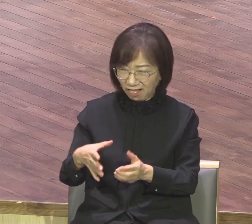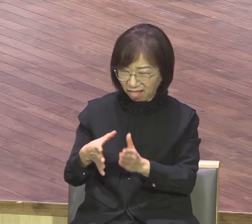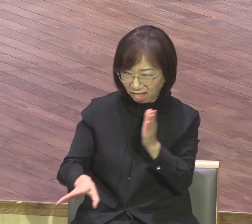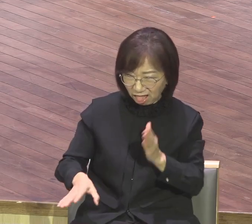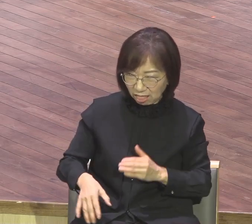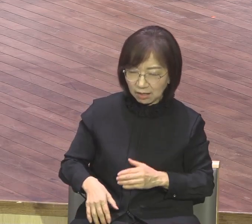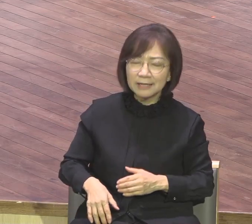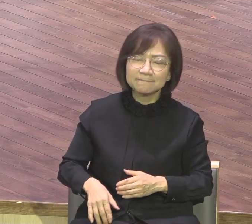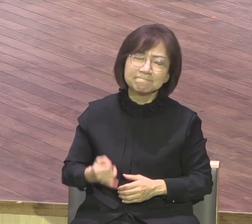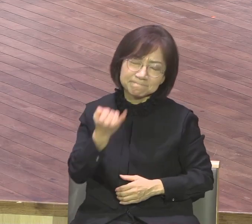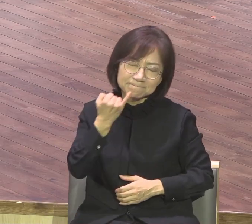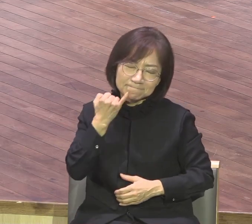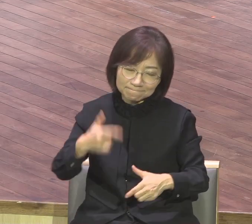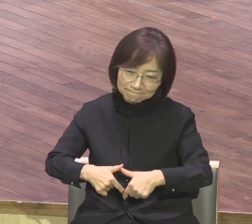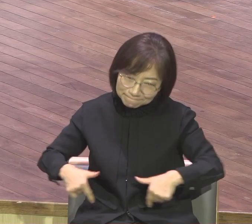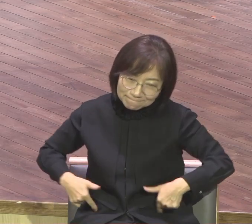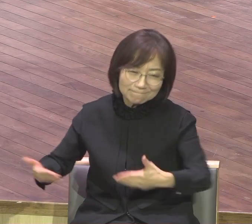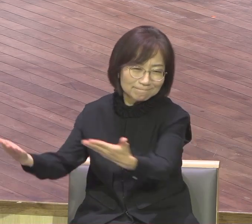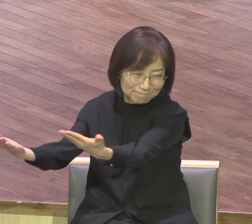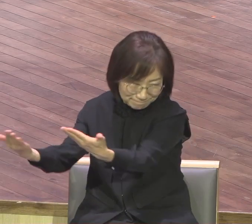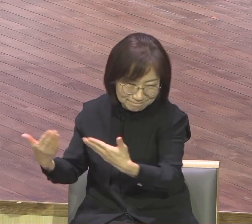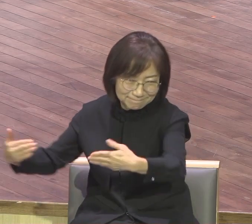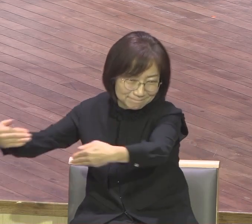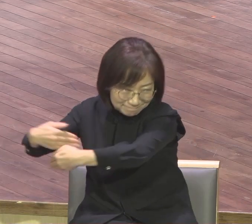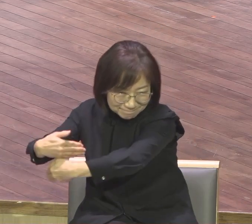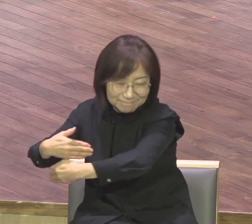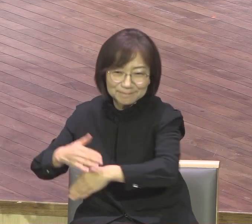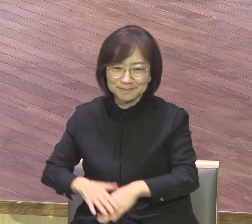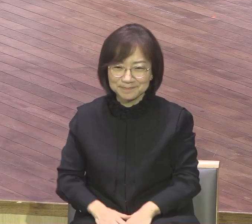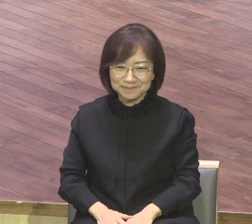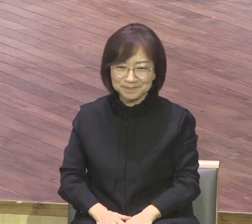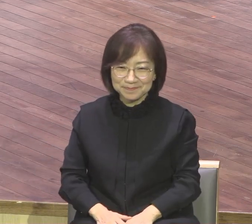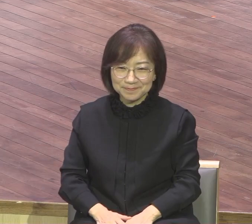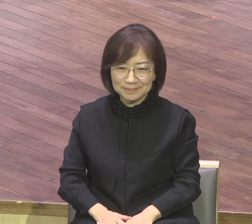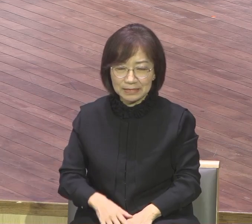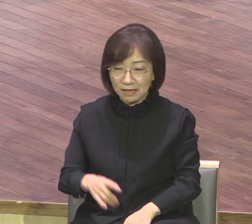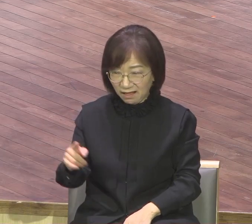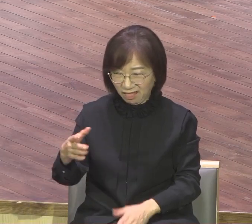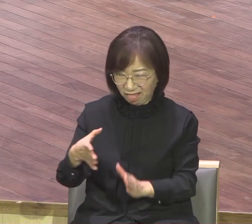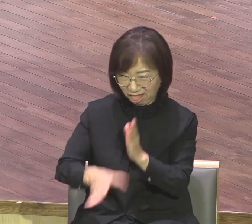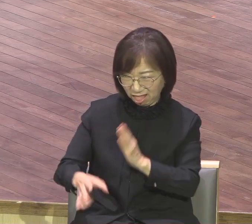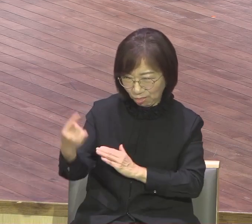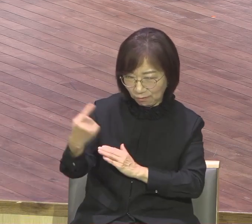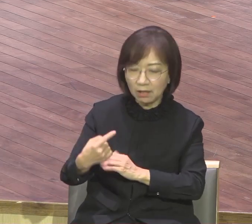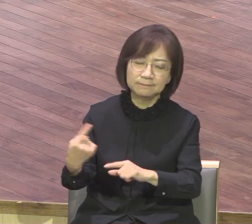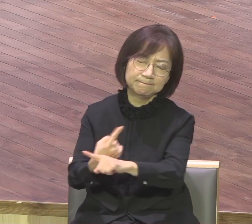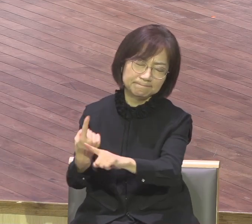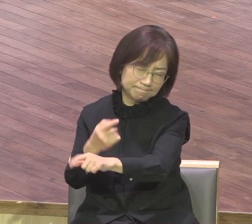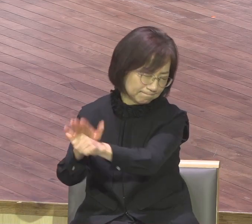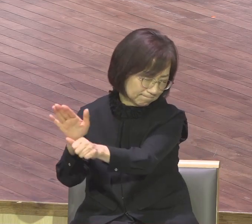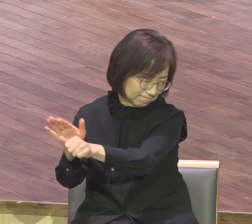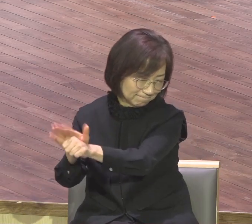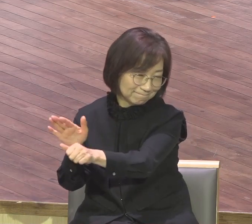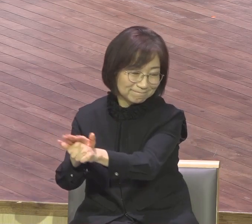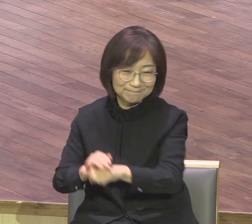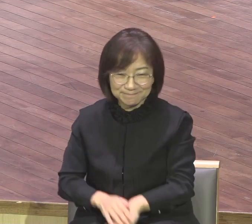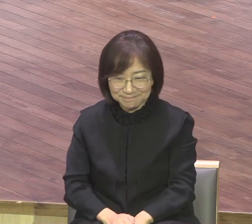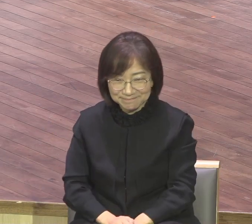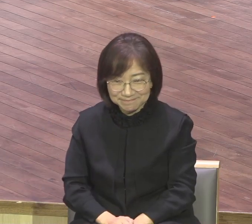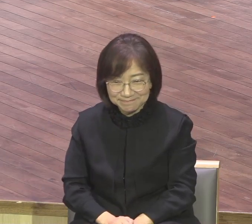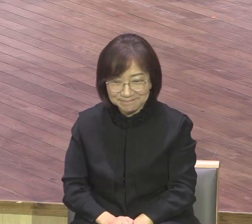와도 받아줘야 돼요. Por eso aunque venga una persona rara tiene que aceptarlo igual. 계속 치유해줘야 된다니까요. Porque tiene que sanarlo como está esa persona.